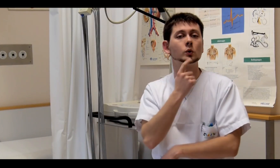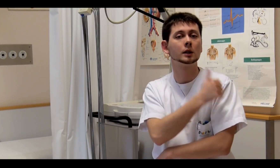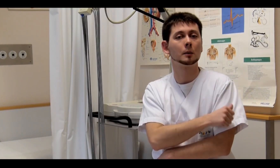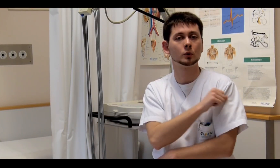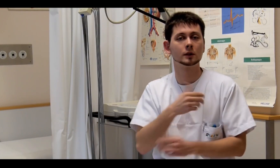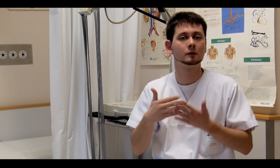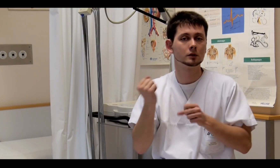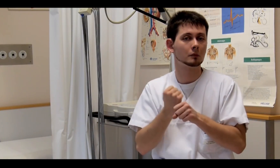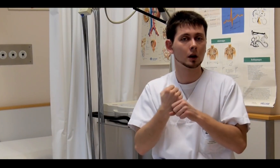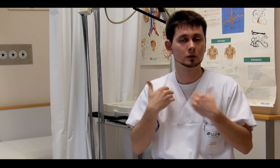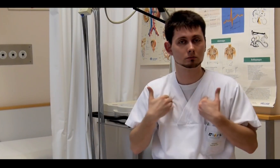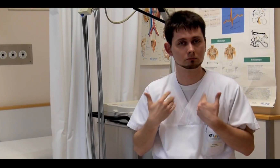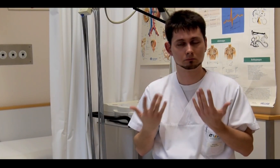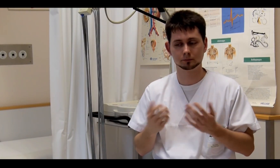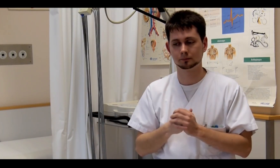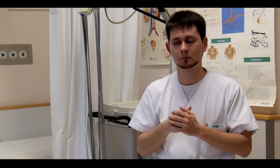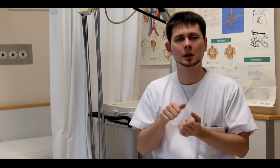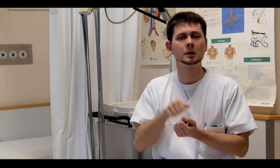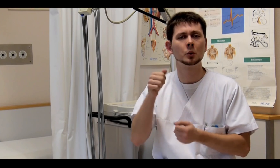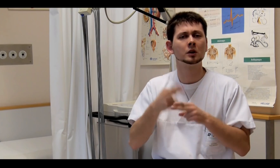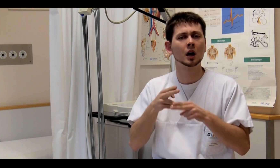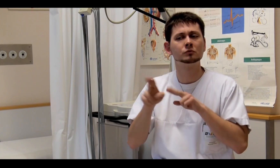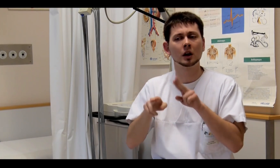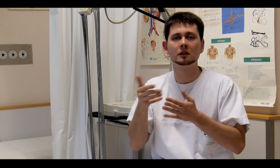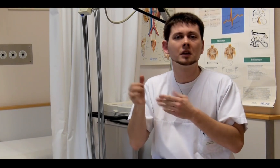Was sind meine Tätigkeiten hier in der Gehörlosenambulanz als diplomierter Krankenpfleger?